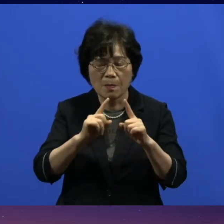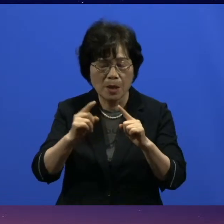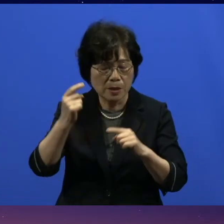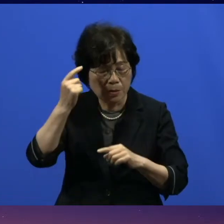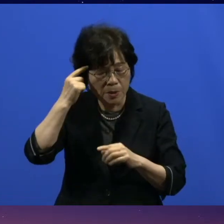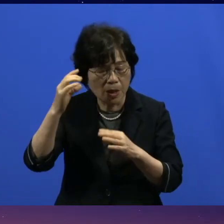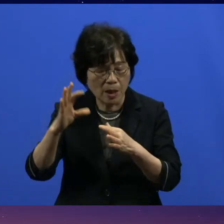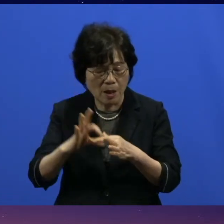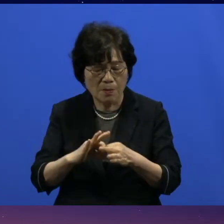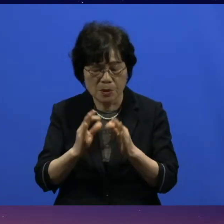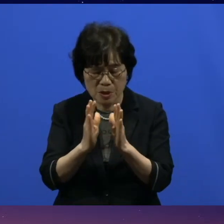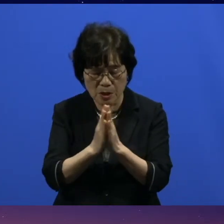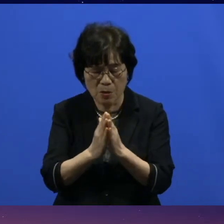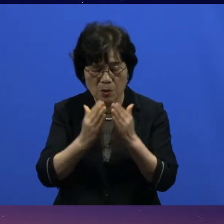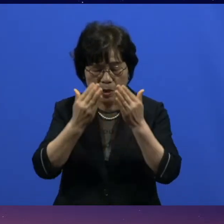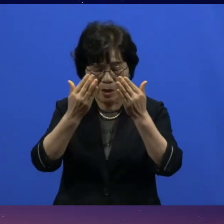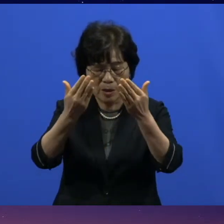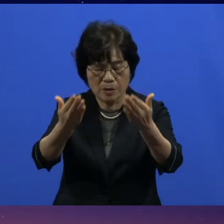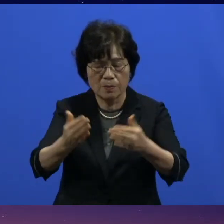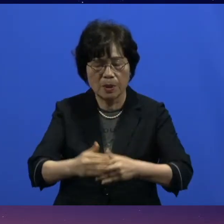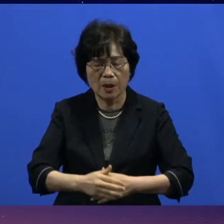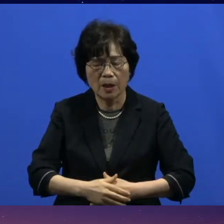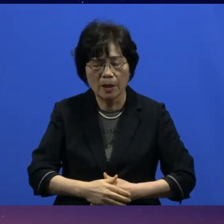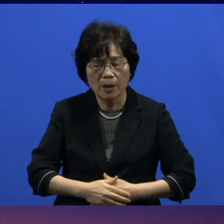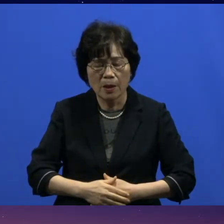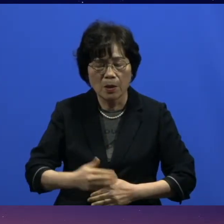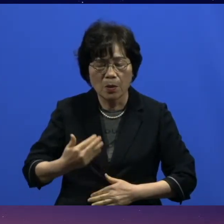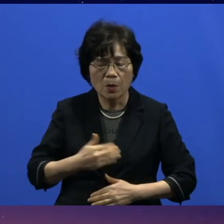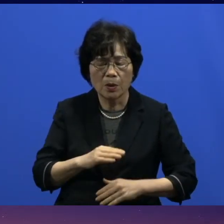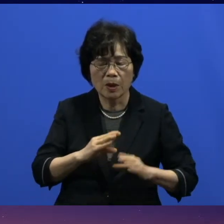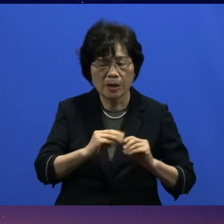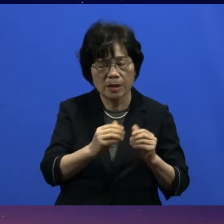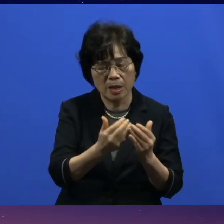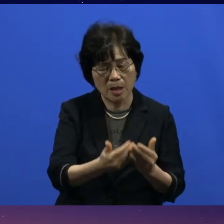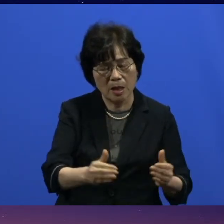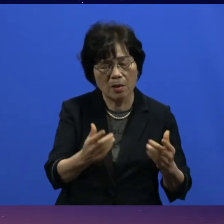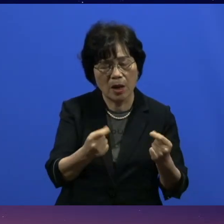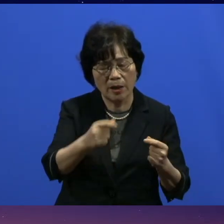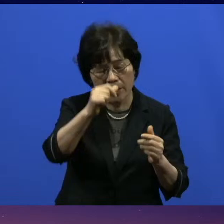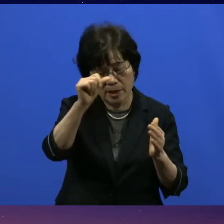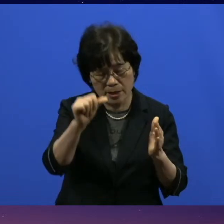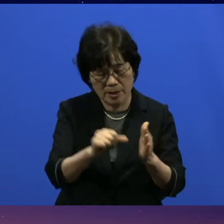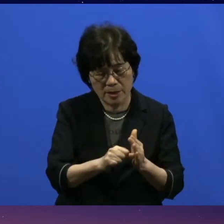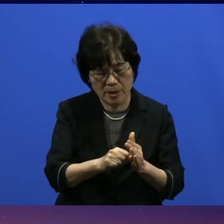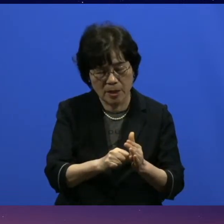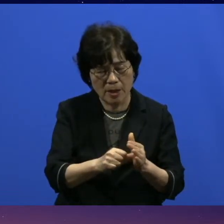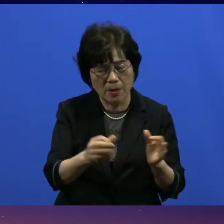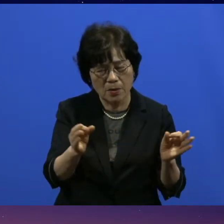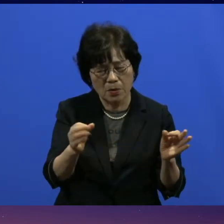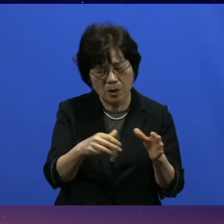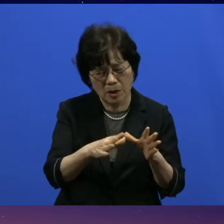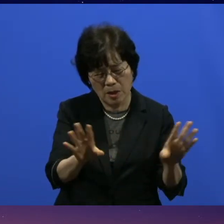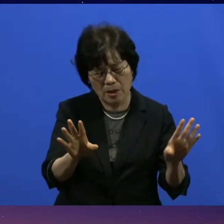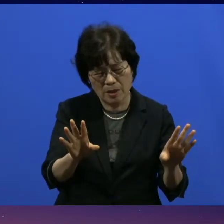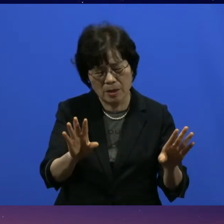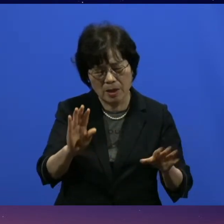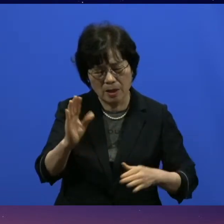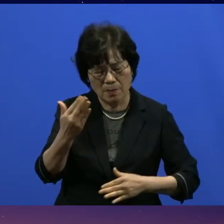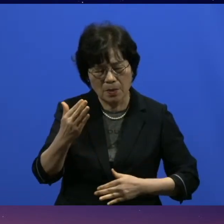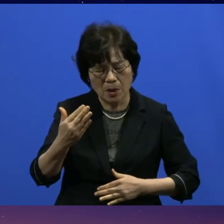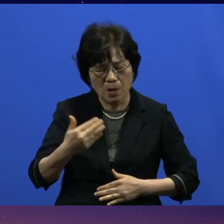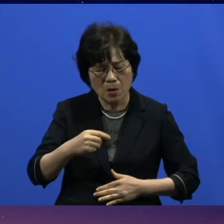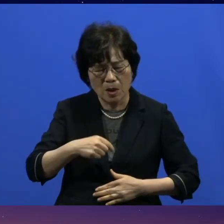생각하며 함께 기도하며 나아가도록 하겠습니다. 우리는 즐거운 것 같은 인생입니다. 우리는 한순간에 깨어지고 맙니다. 우리는